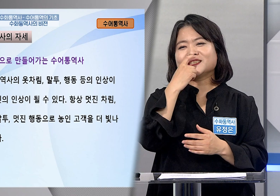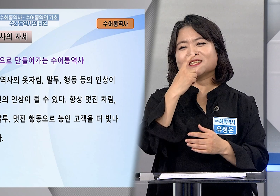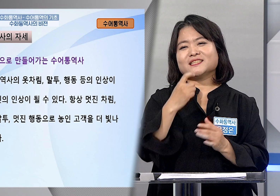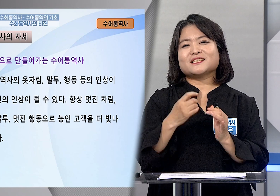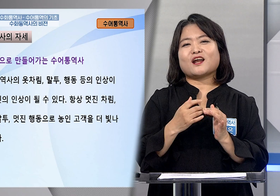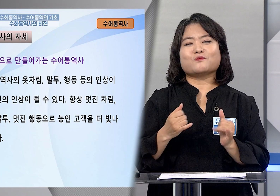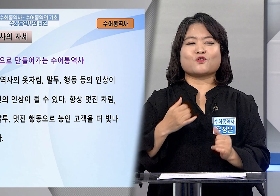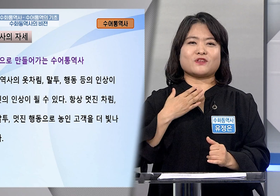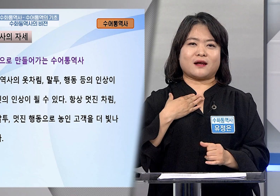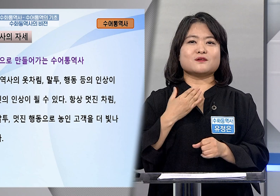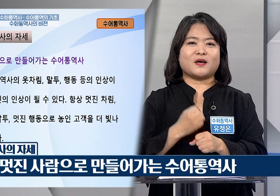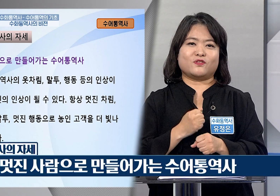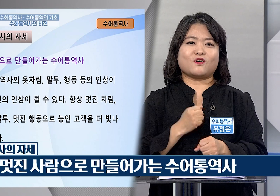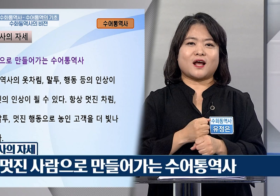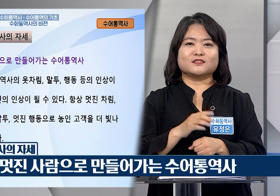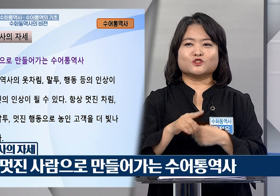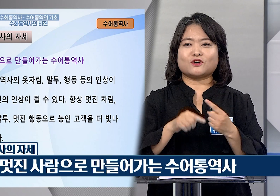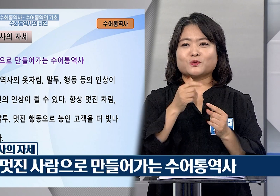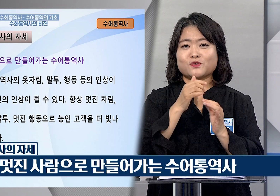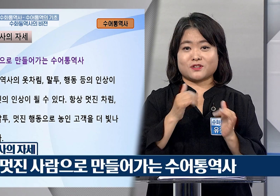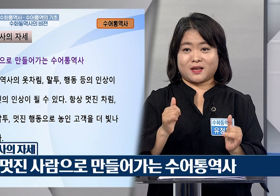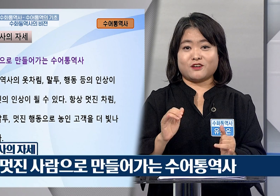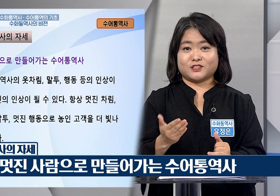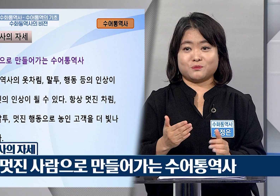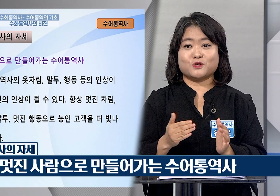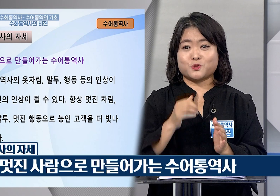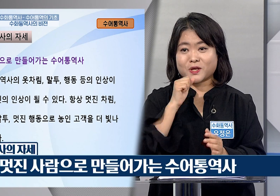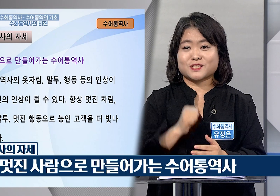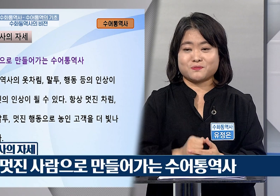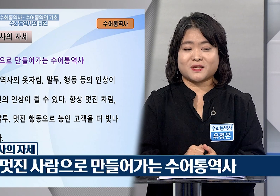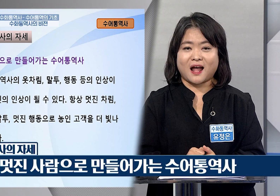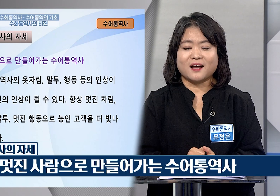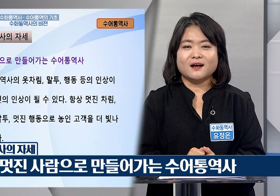멋진 사람으로 나를 만들어가는 수화통역사였으면 좋겠습니다.